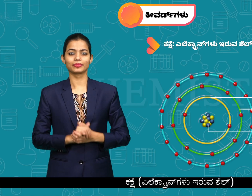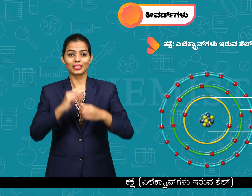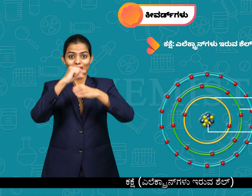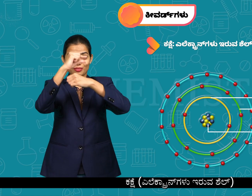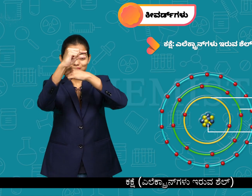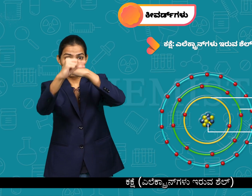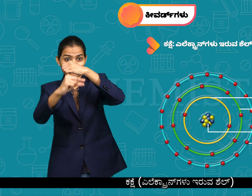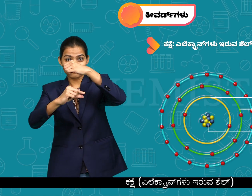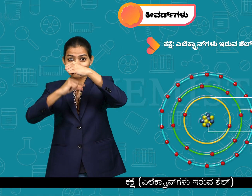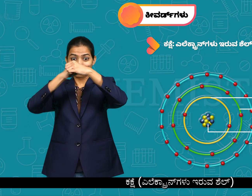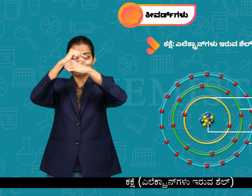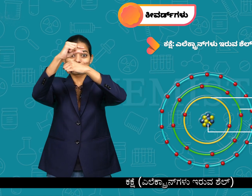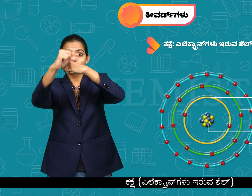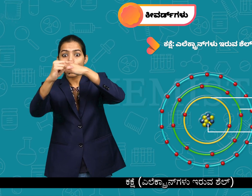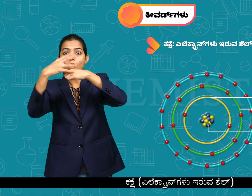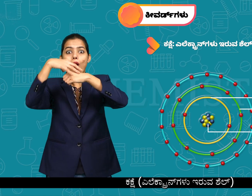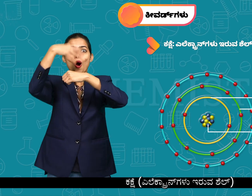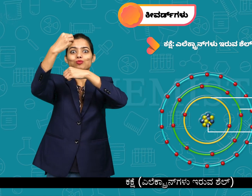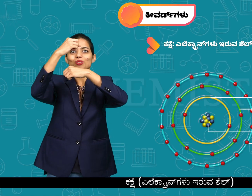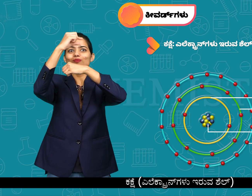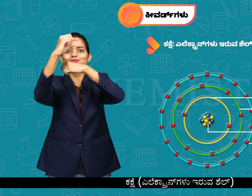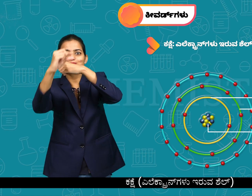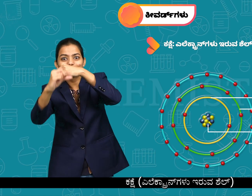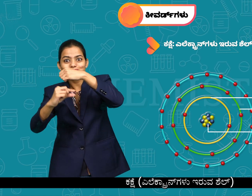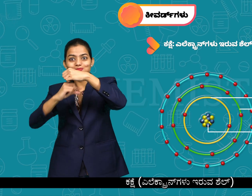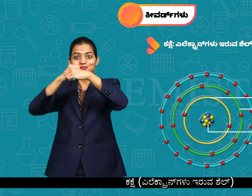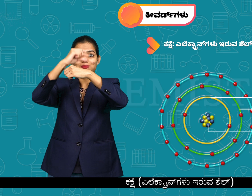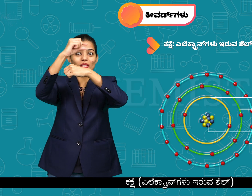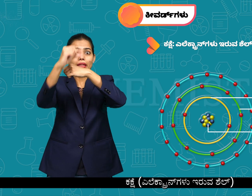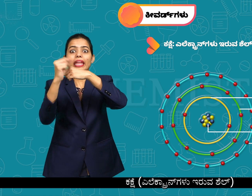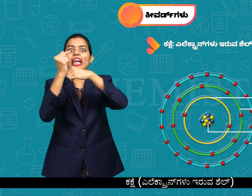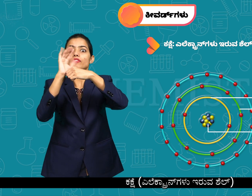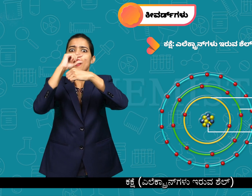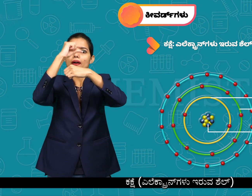ಕಕ್ಷೆ ಎಲೆಕ್ಟ್ರಾನ್ಗಳು ಇರುವ ಶೆಲ್.